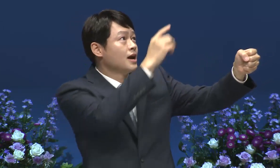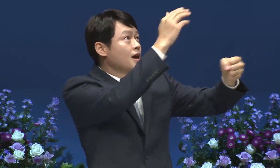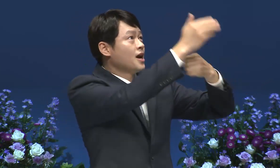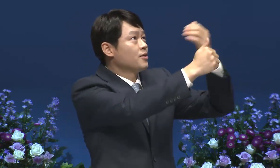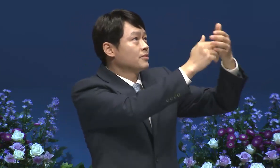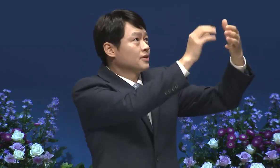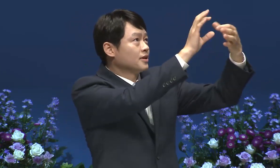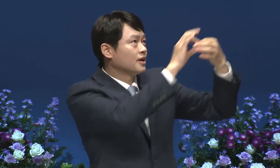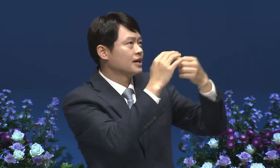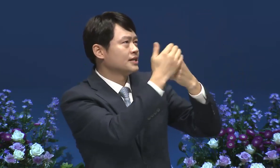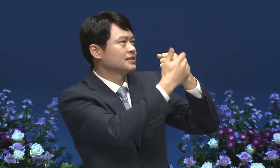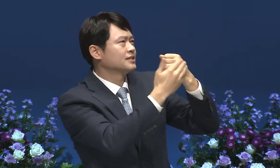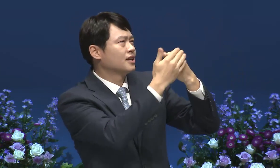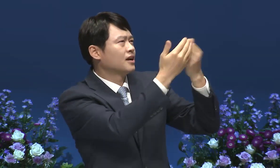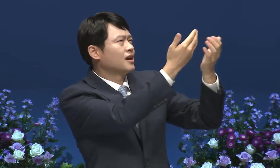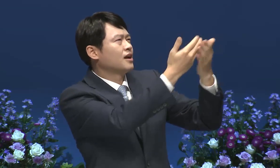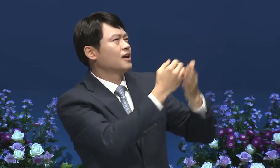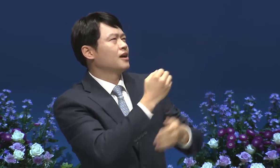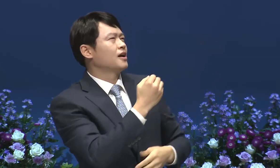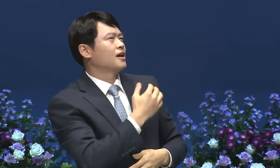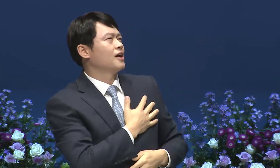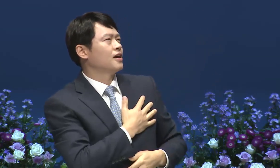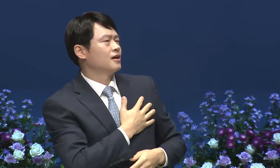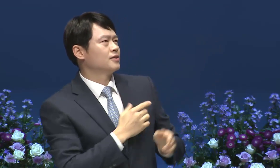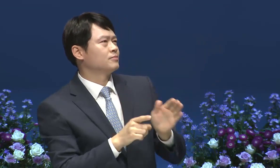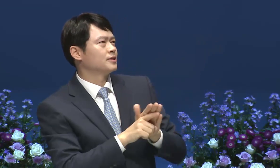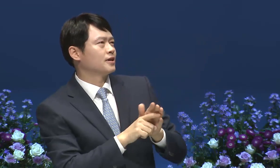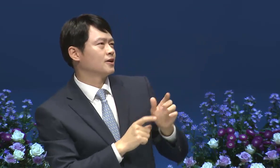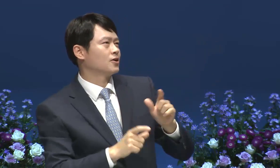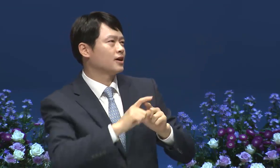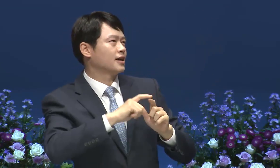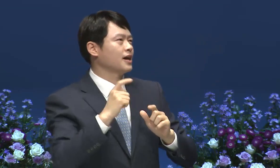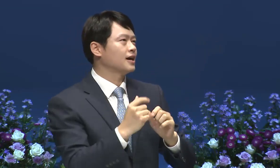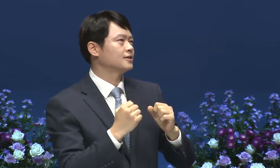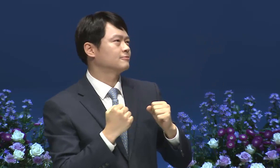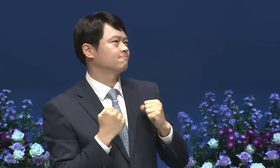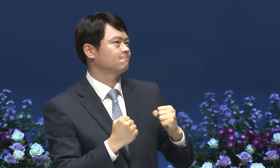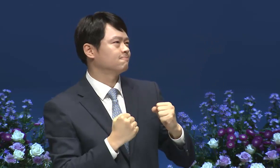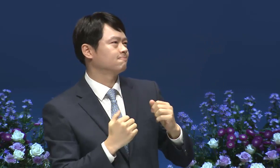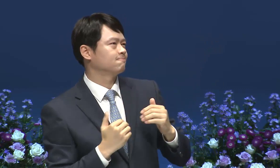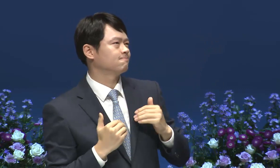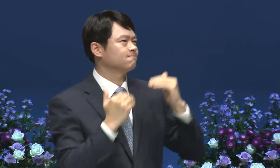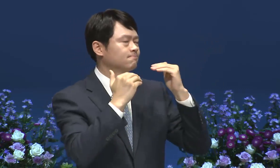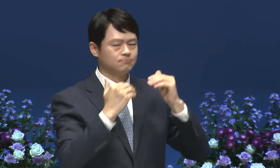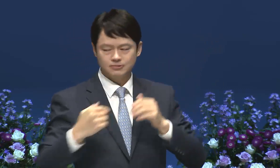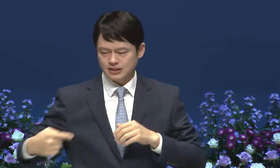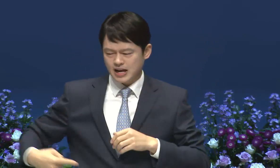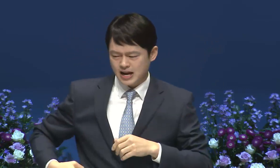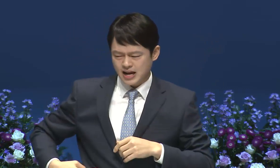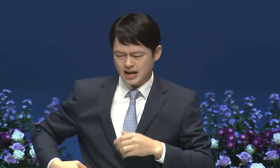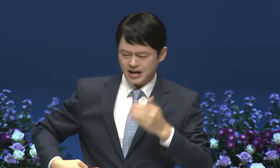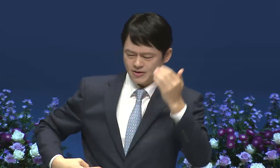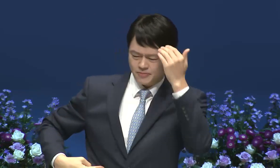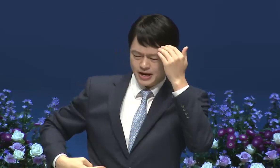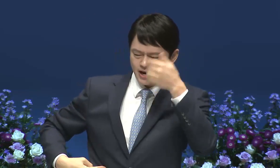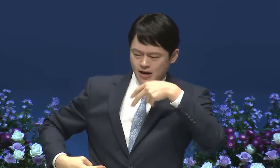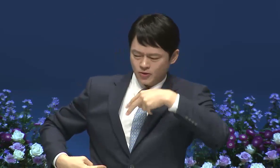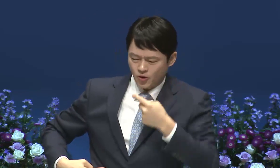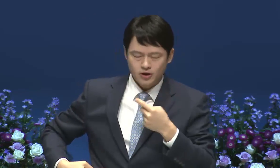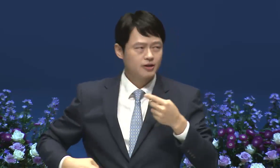있을지라도 예수 그리스도만 온전히 붙잡고 있다면 그 은혜로 인해 그 가시가 오히려 나에게 더 강함이